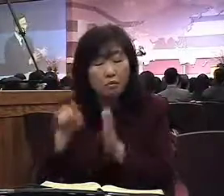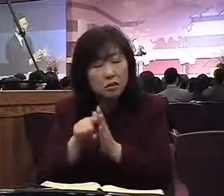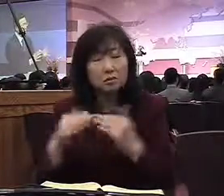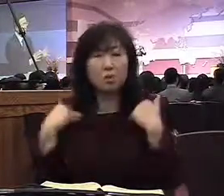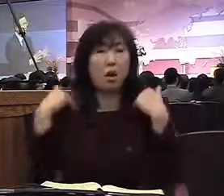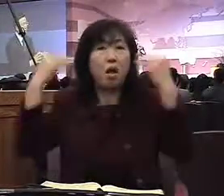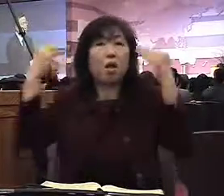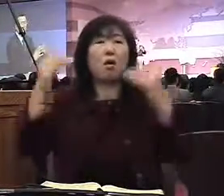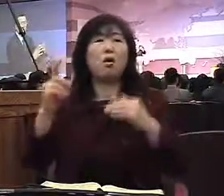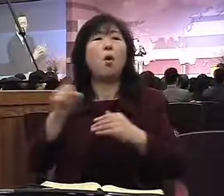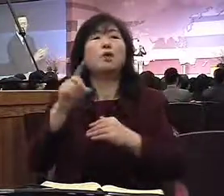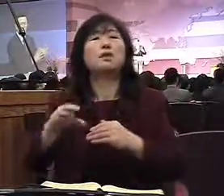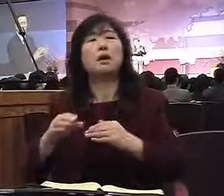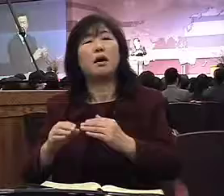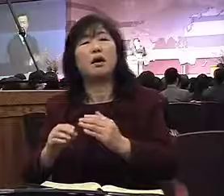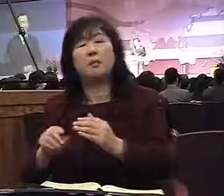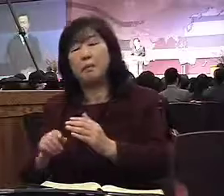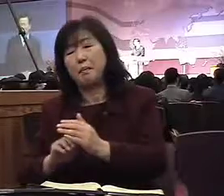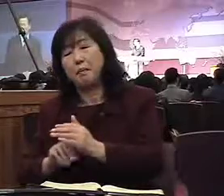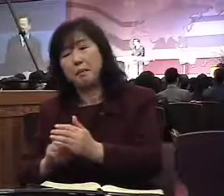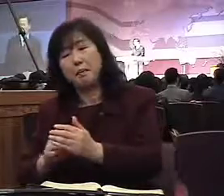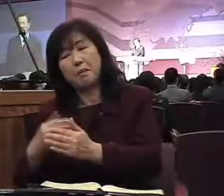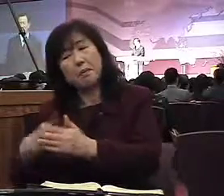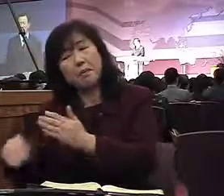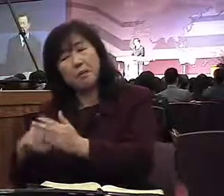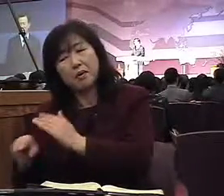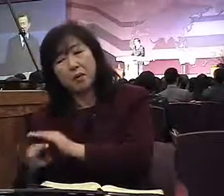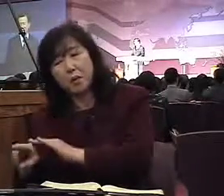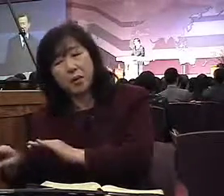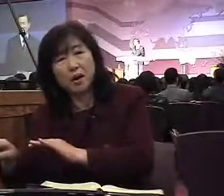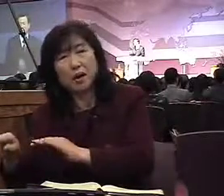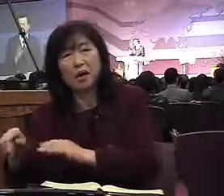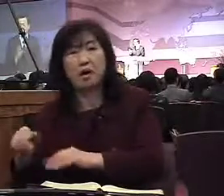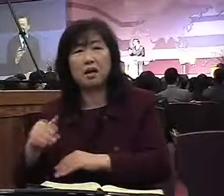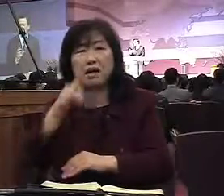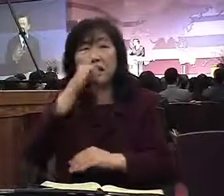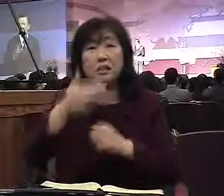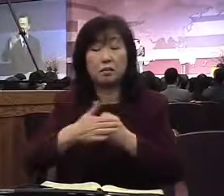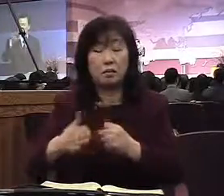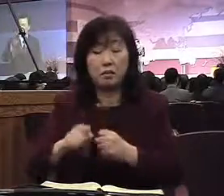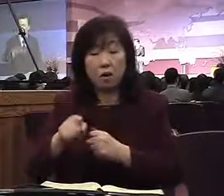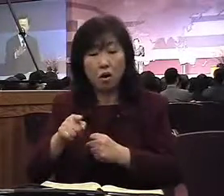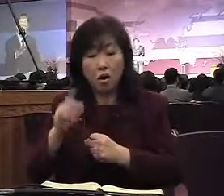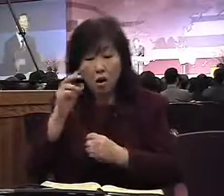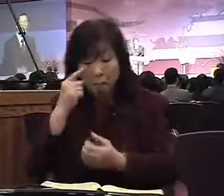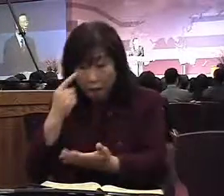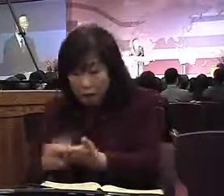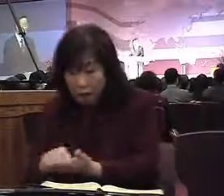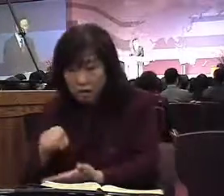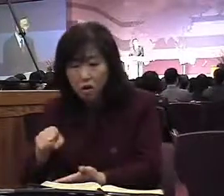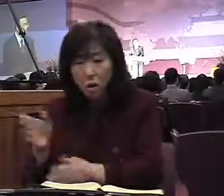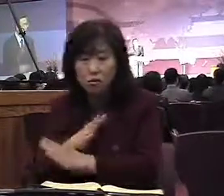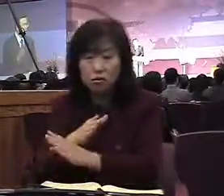어딘가 지금 빠져나가고 있는 그 망태 구멍이 있다는 거예요. 그거를 발견하시고